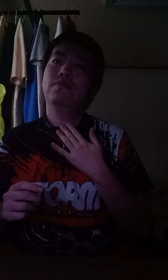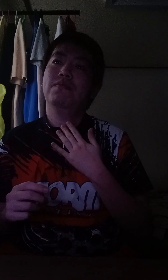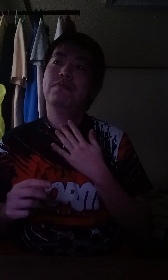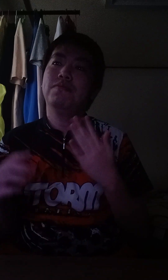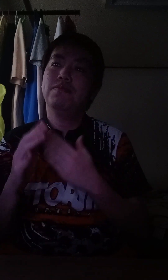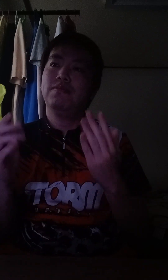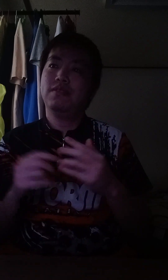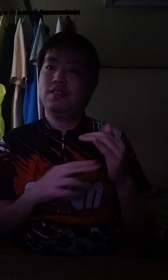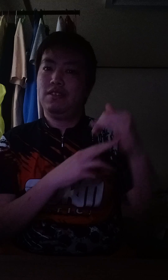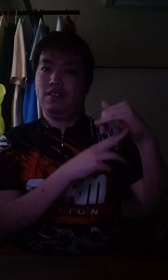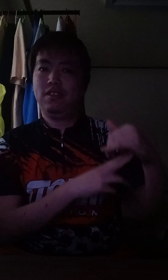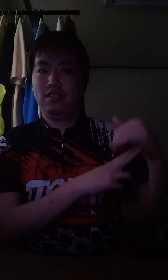자자마자 학교다가